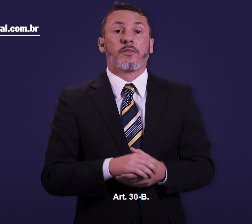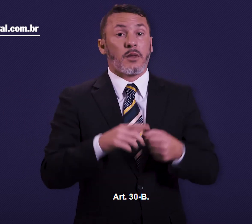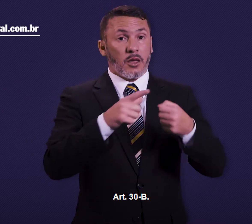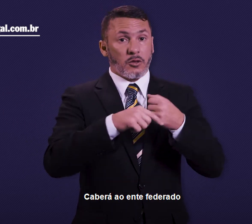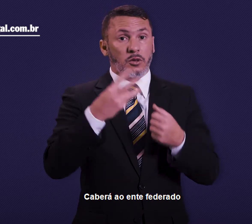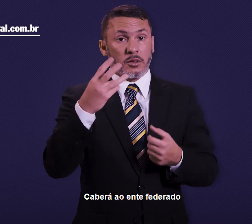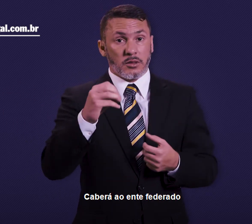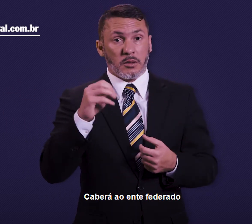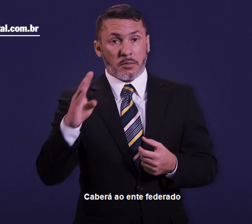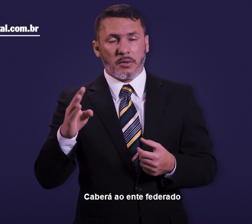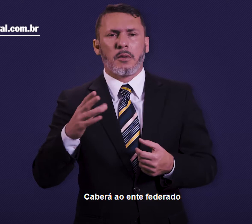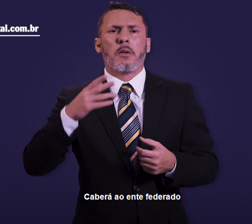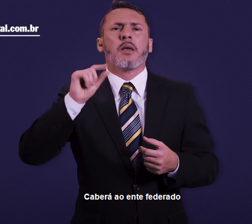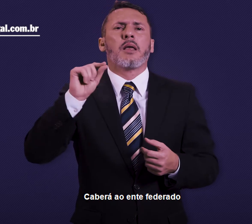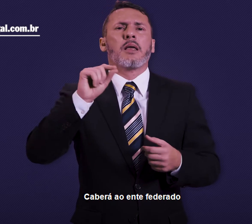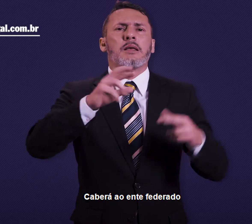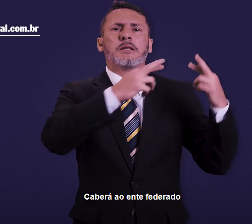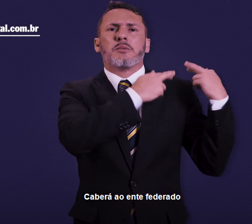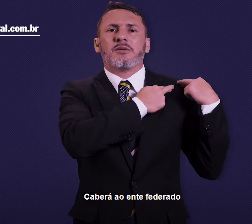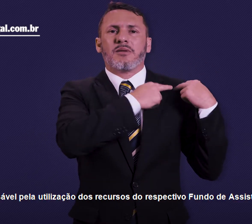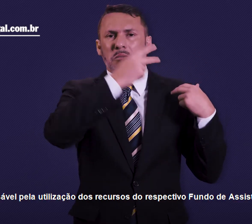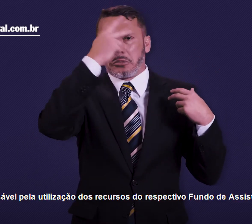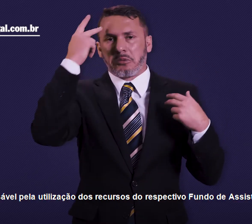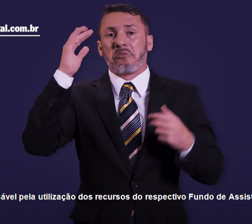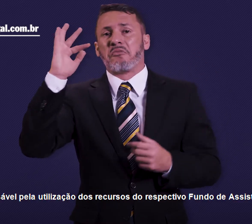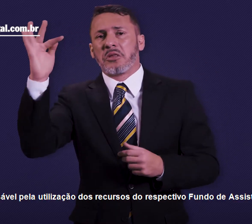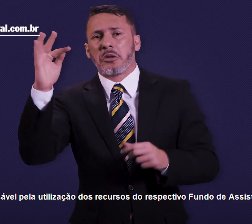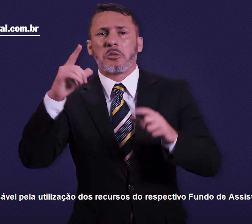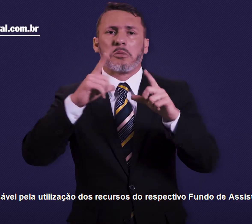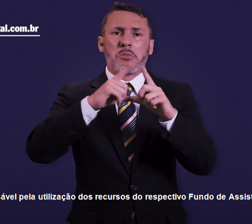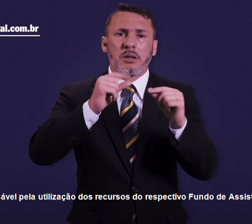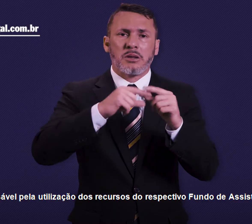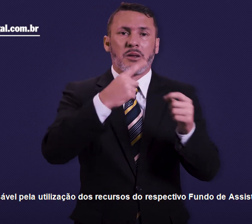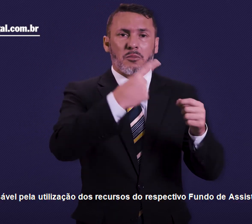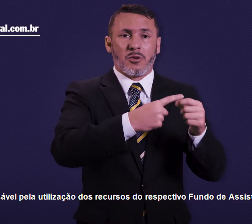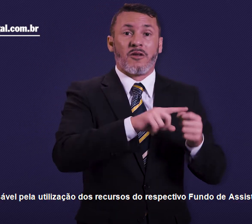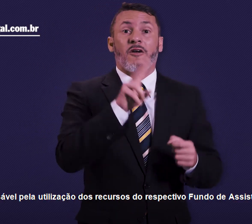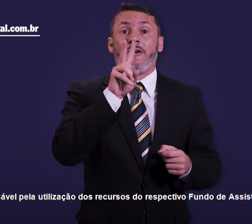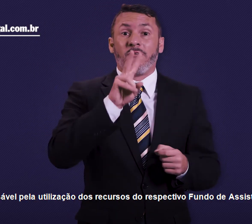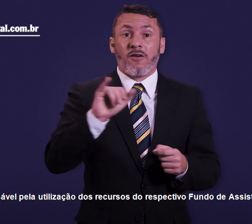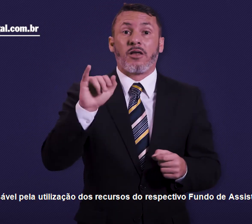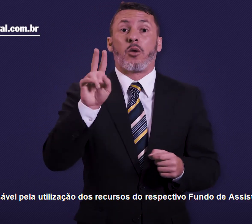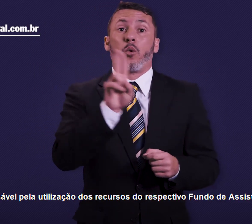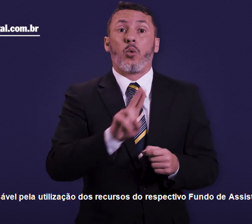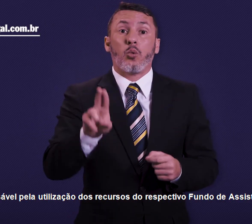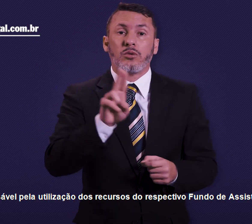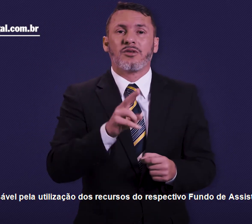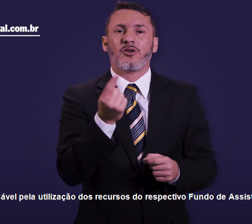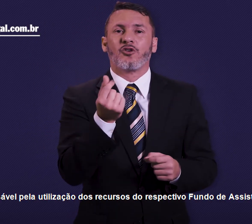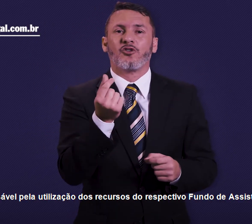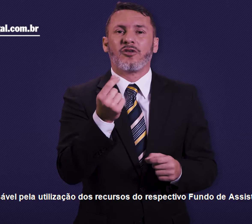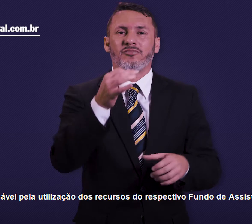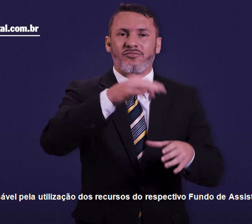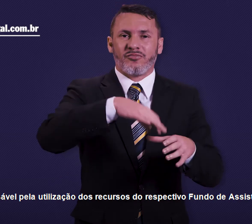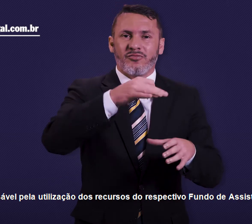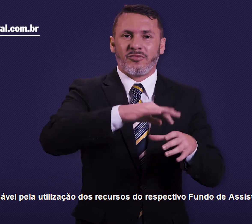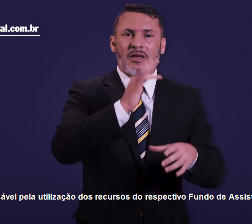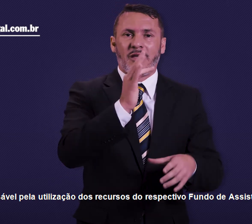30-B. Caberá ao ente federado responsável pela utilização dos recursos do respectivo Fundo de Assistência Social